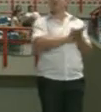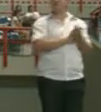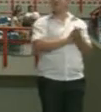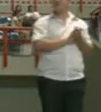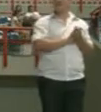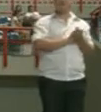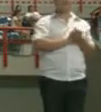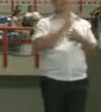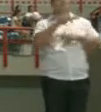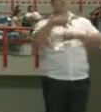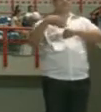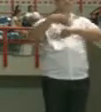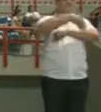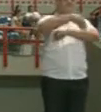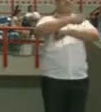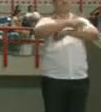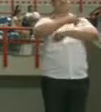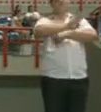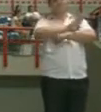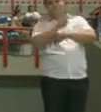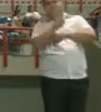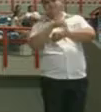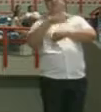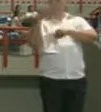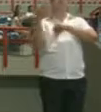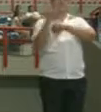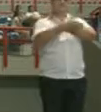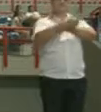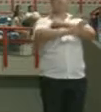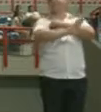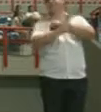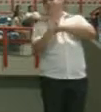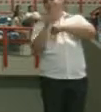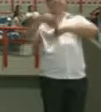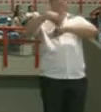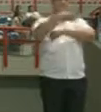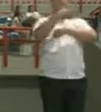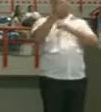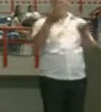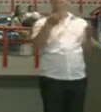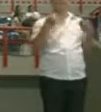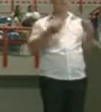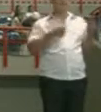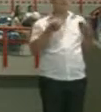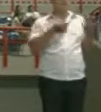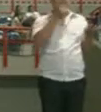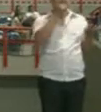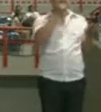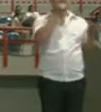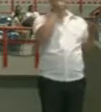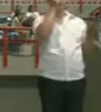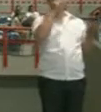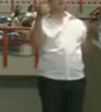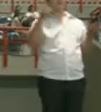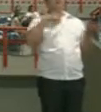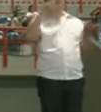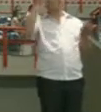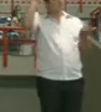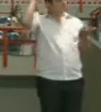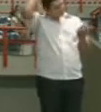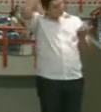Entra em beco, sai em beco. Há um recurso, Madalena. Entra em beco, sai em beco. Há uma santa com o teu